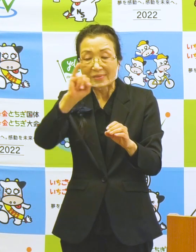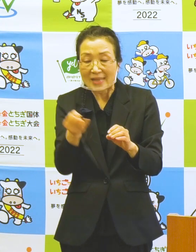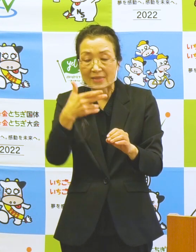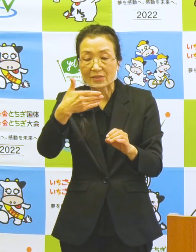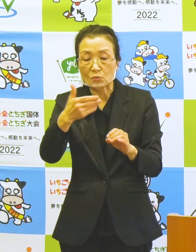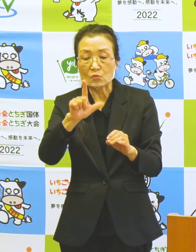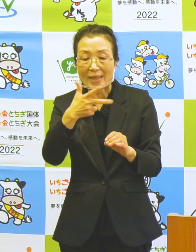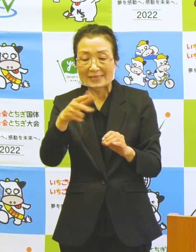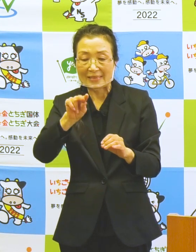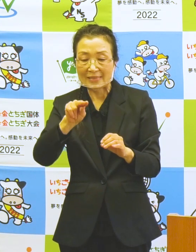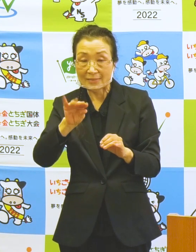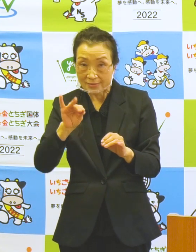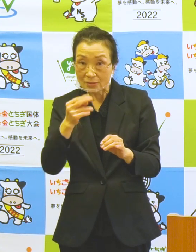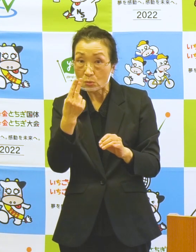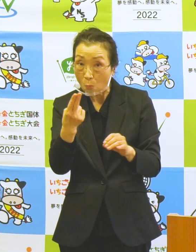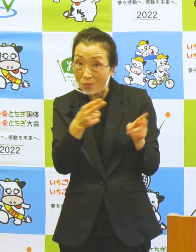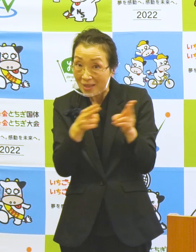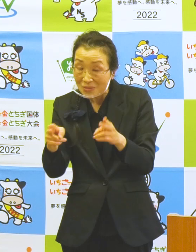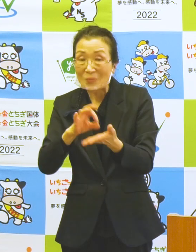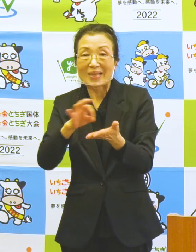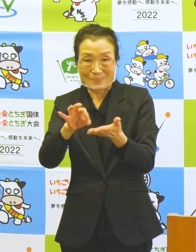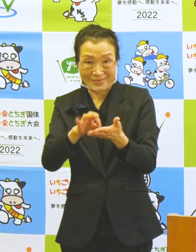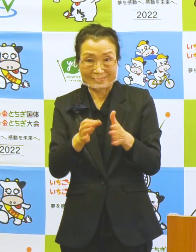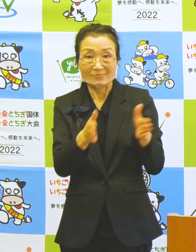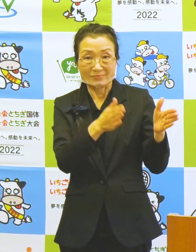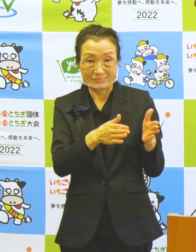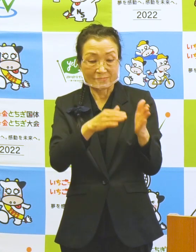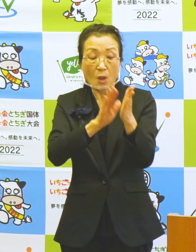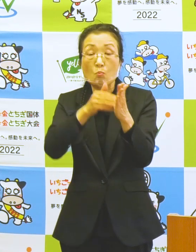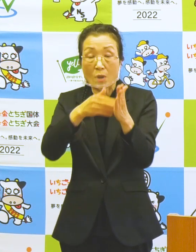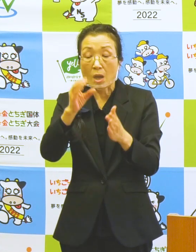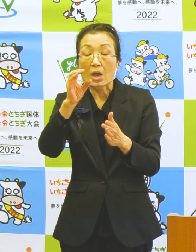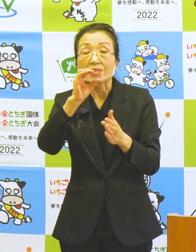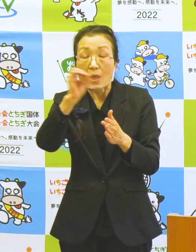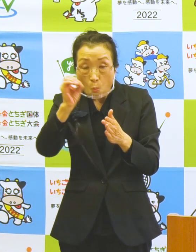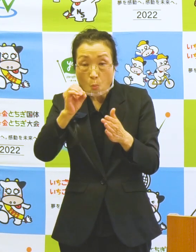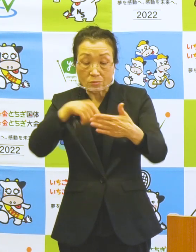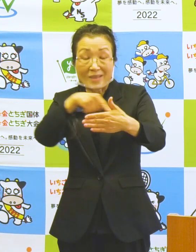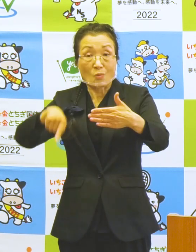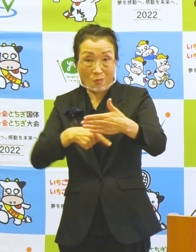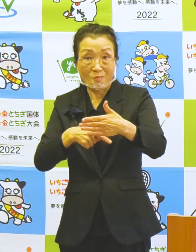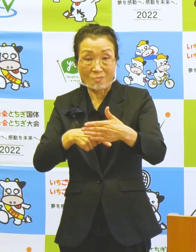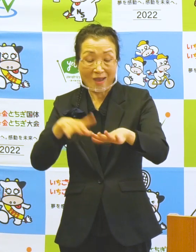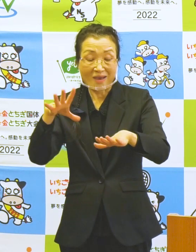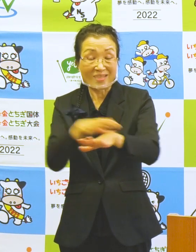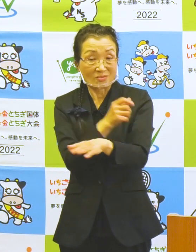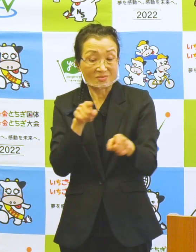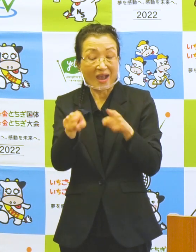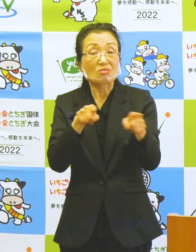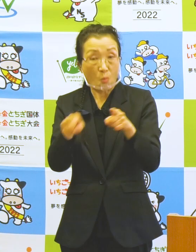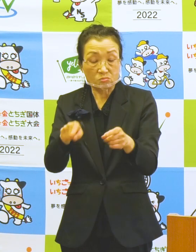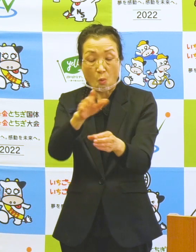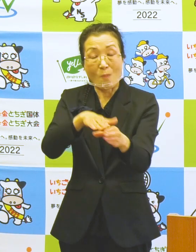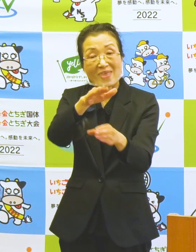に、プラスチックごみゼロへの挑戦としては、選手監督のお弁当箱に